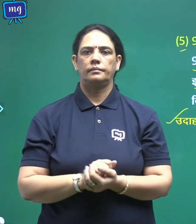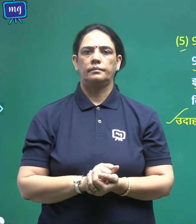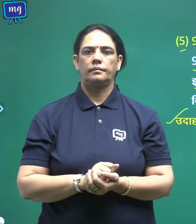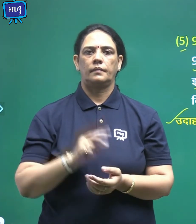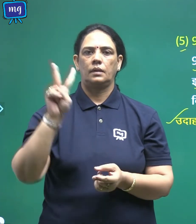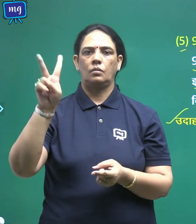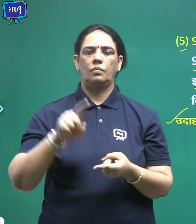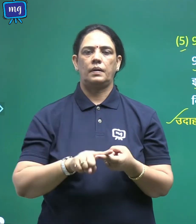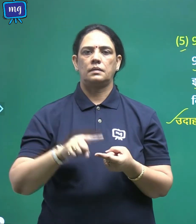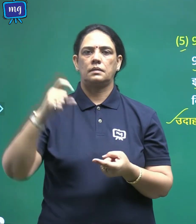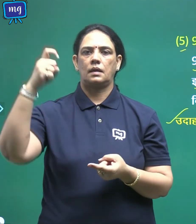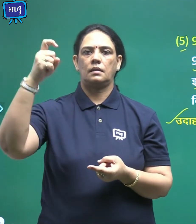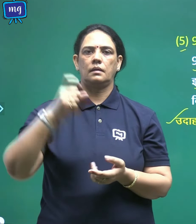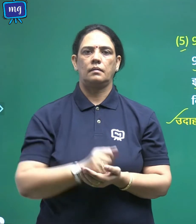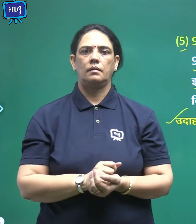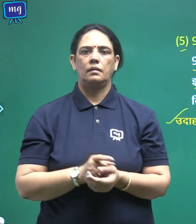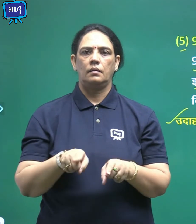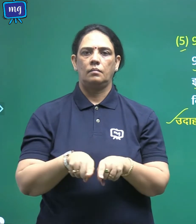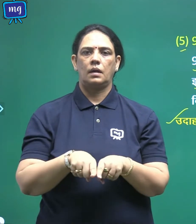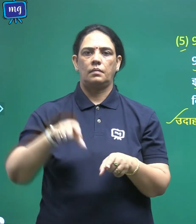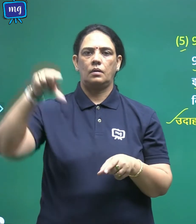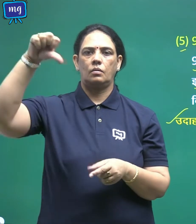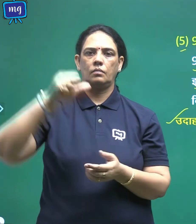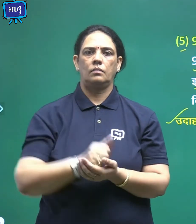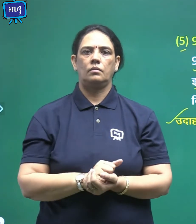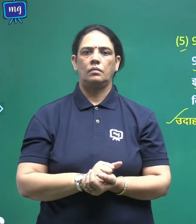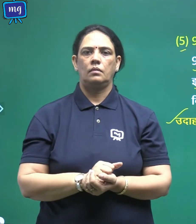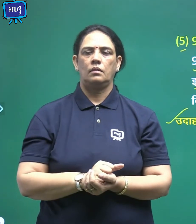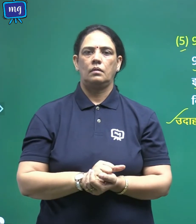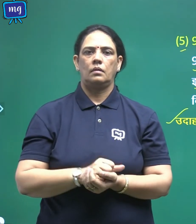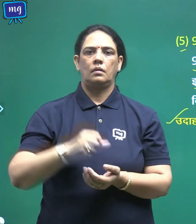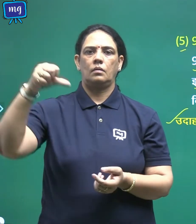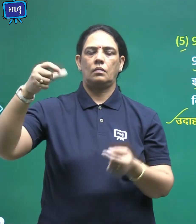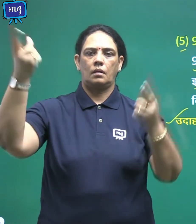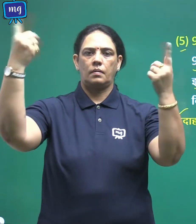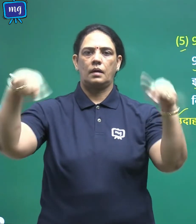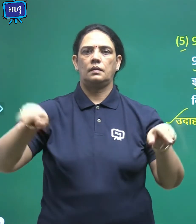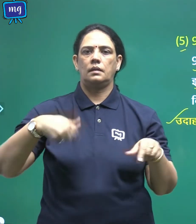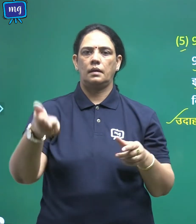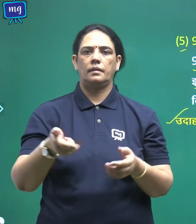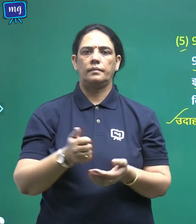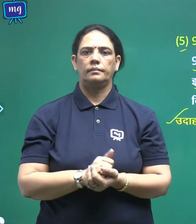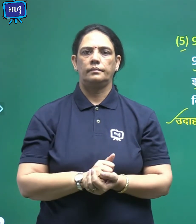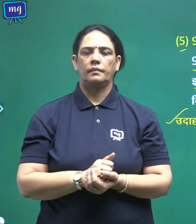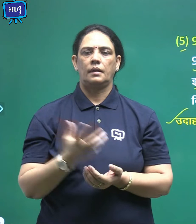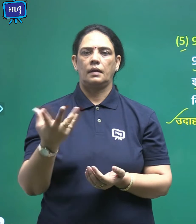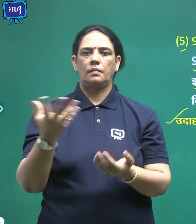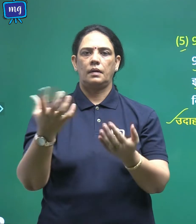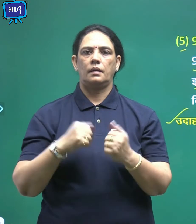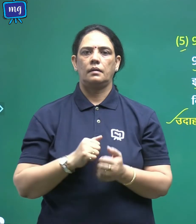2 + 7 बराबर 9, 9 का भाग देते हैं, क्या